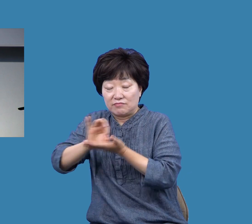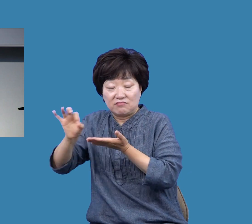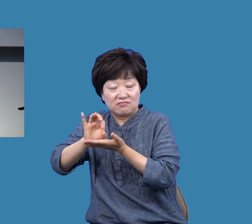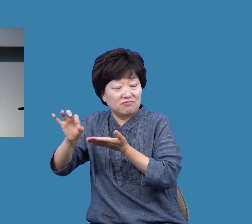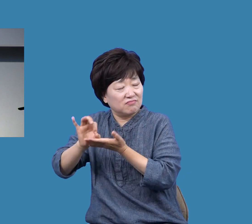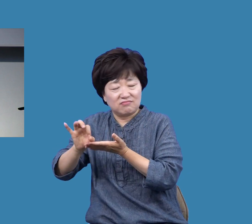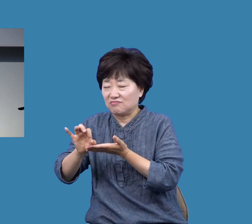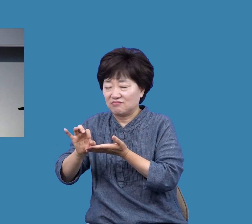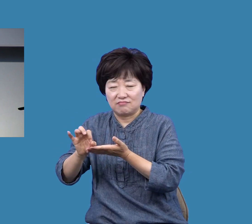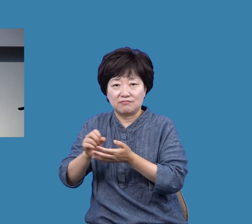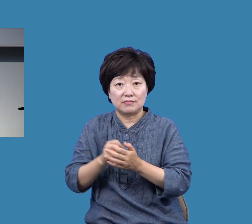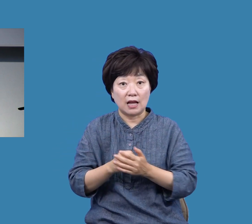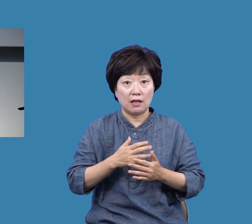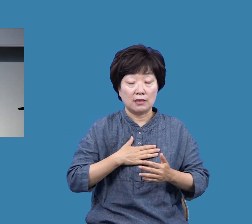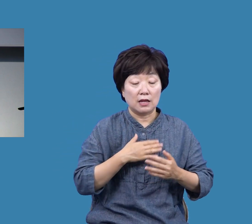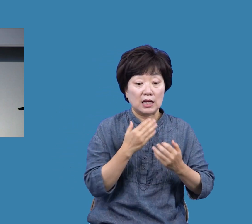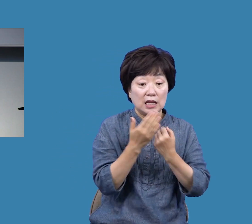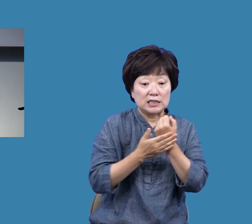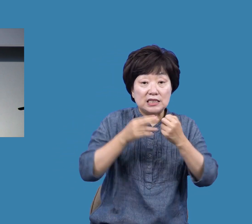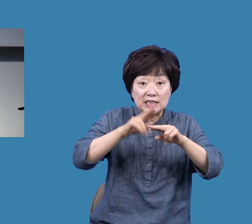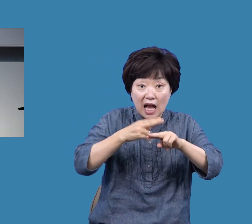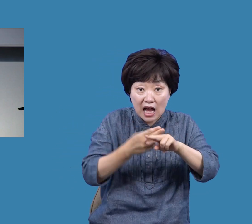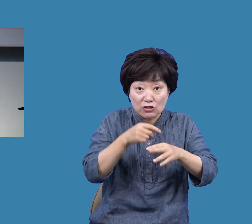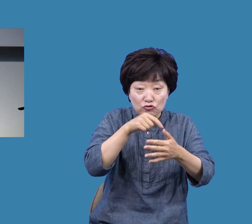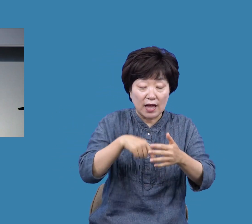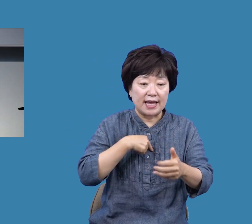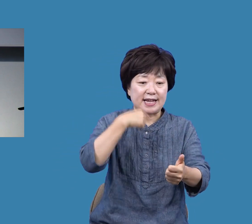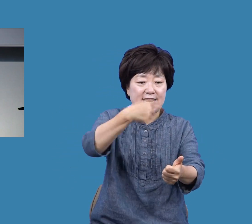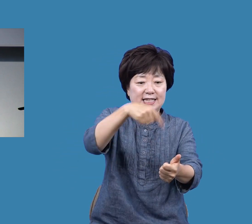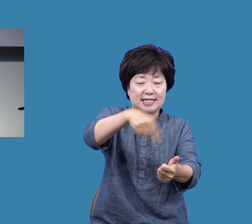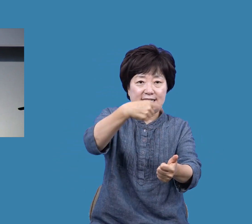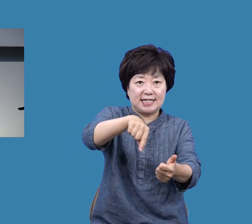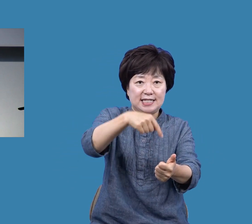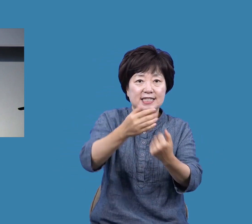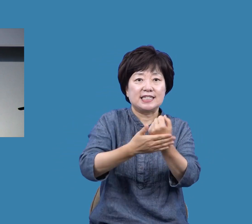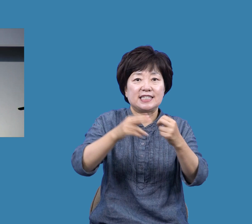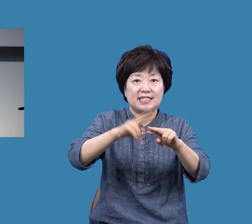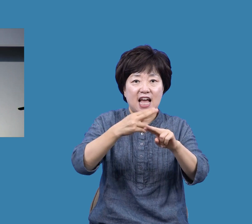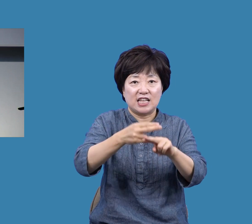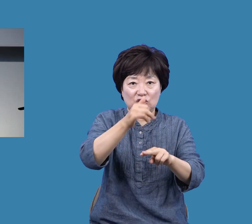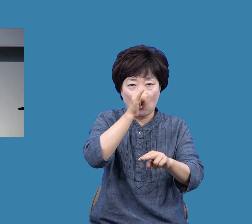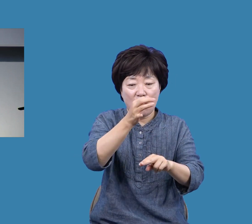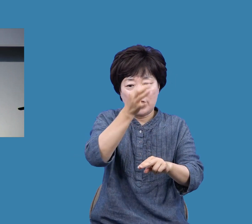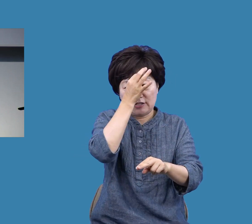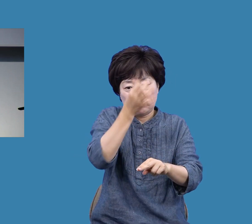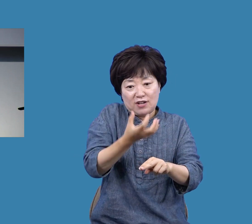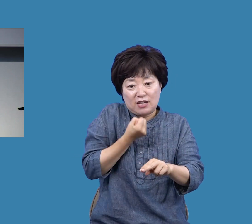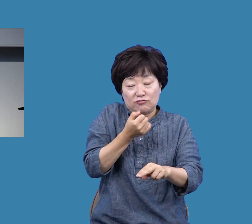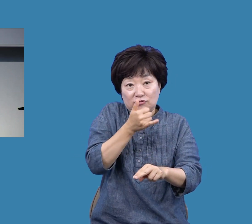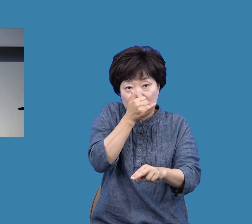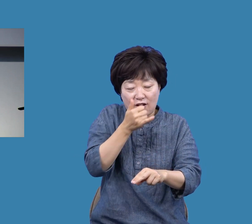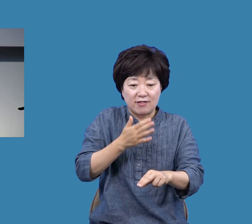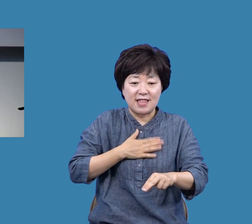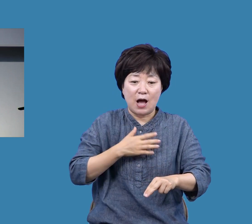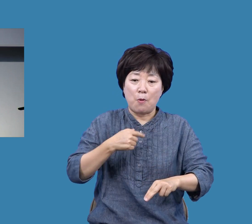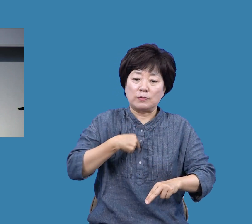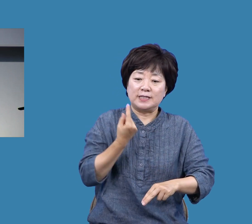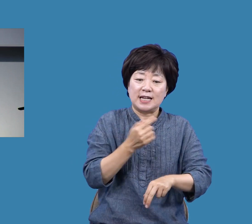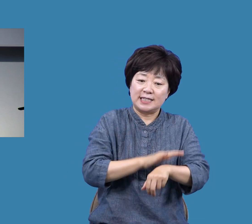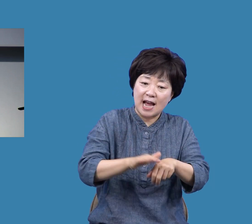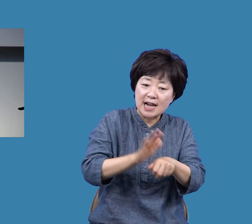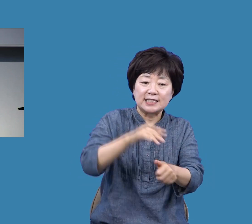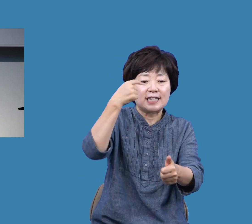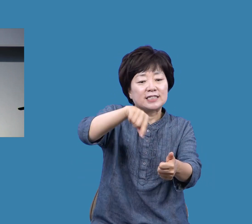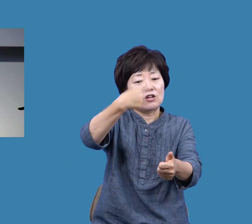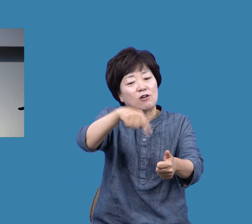은사가 있다. 그러면 이 가르치는 은사는 맞아, 나는 참 잘 가르쳐, 나는 은사가 있어, 이러는 놈은 아주 교만한 나쁜